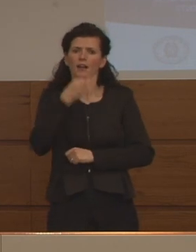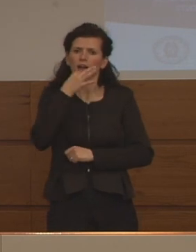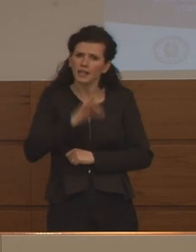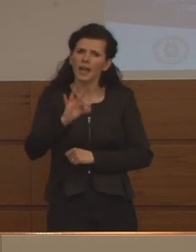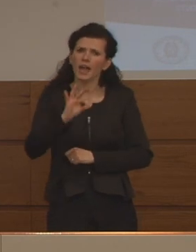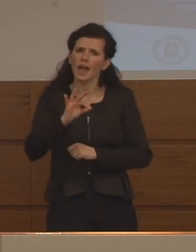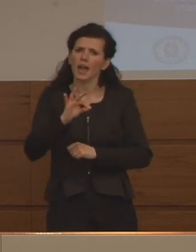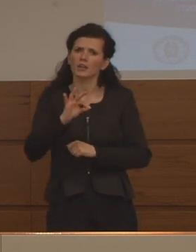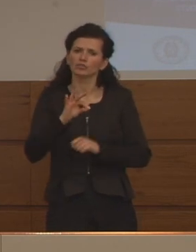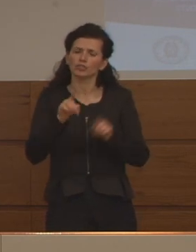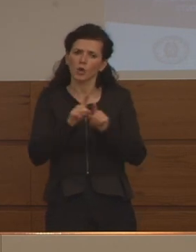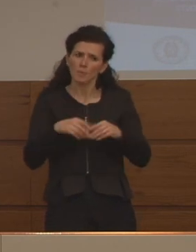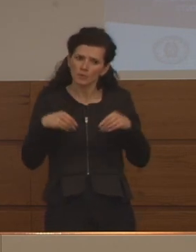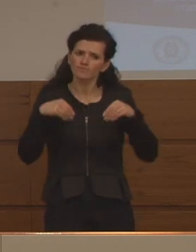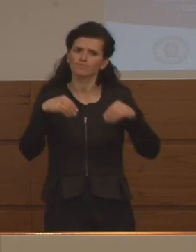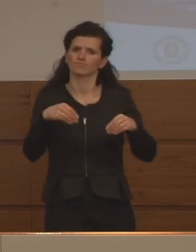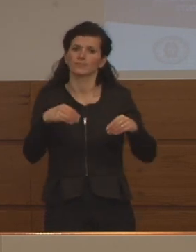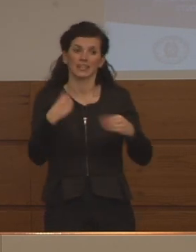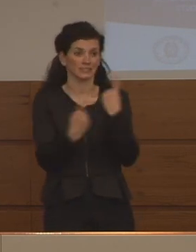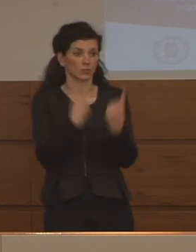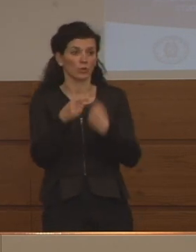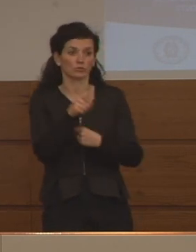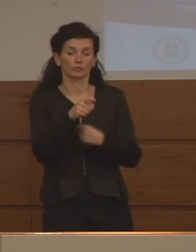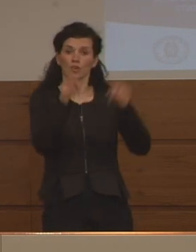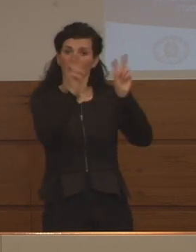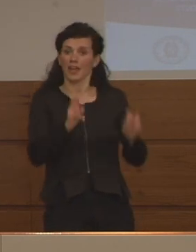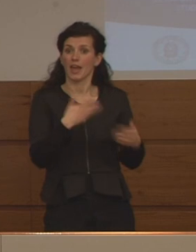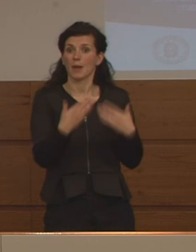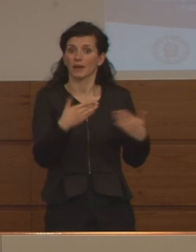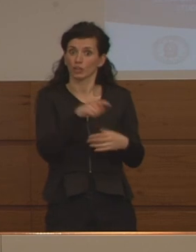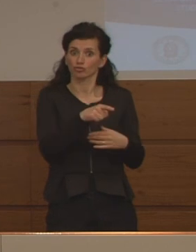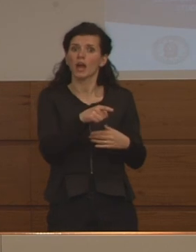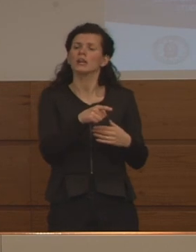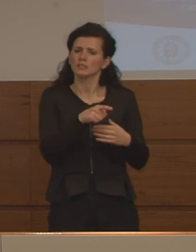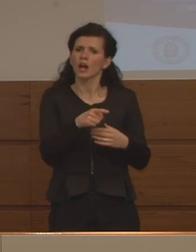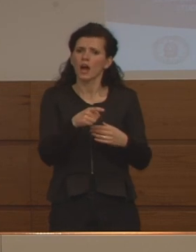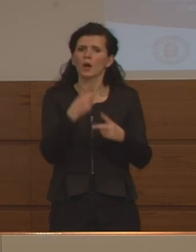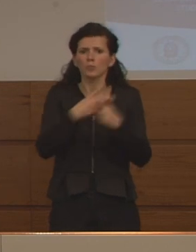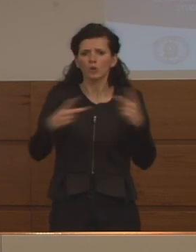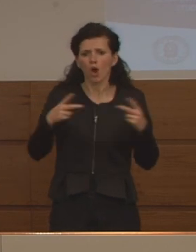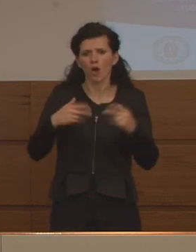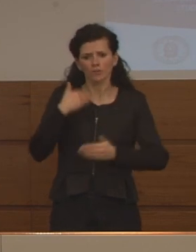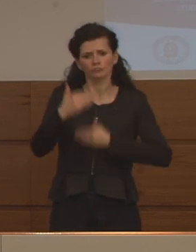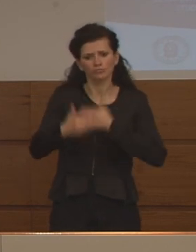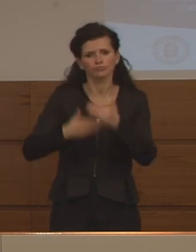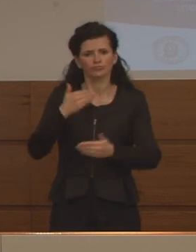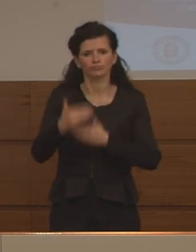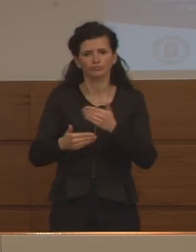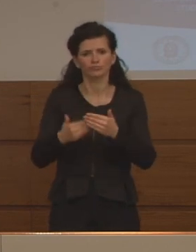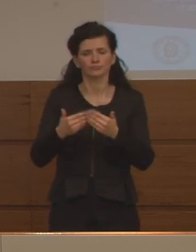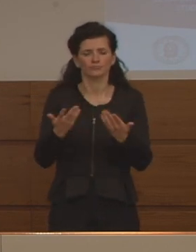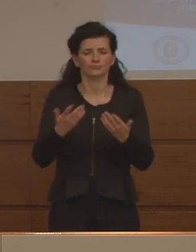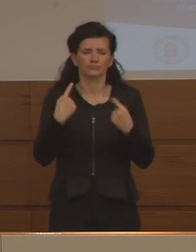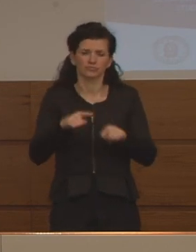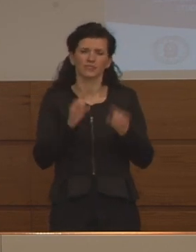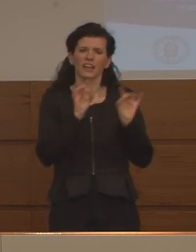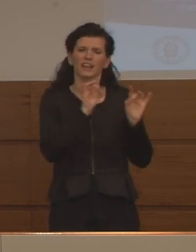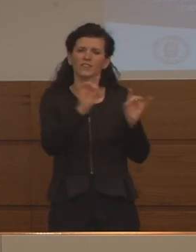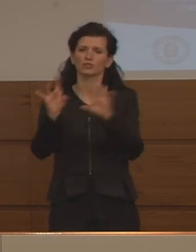affrontare una situazione come quella che stiamo vivendo ormai con l'infezione da sasco